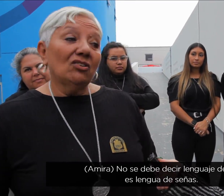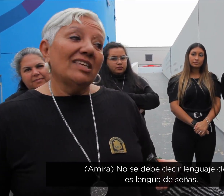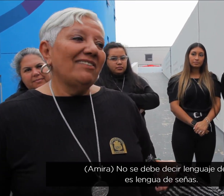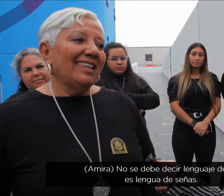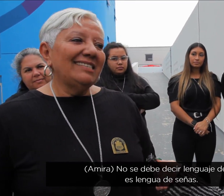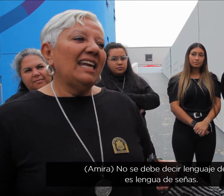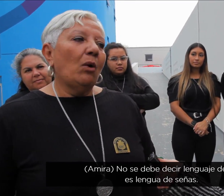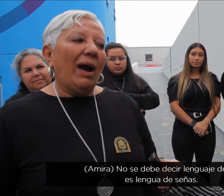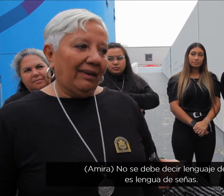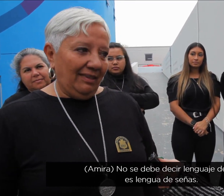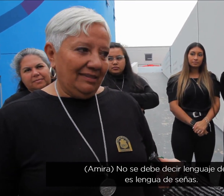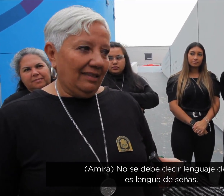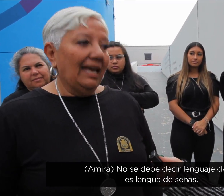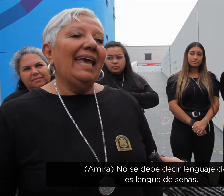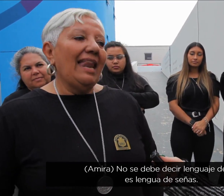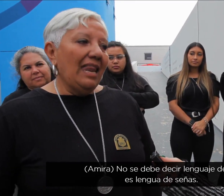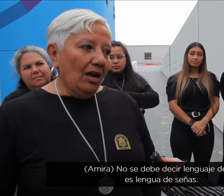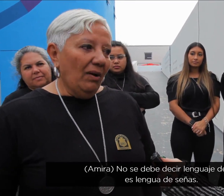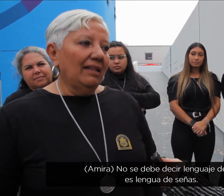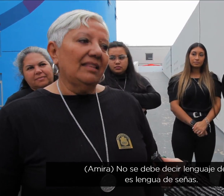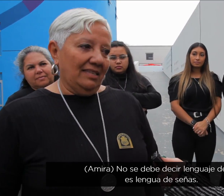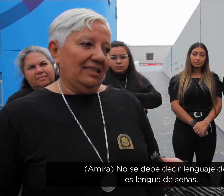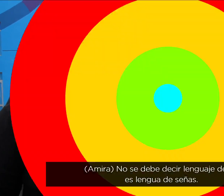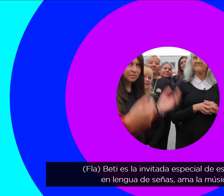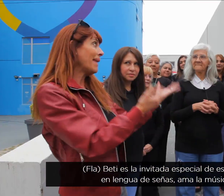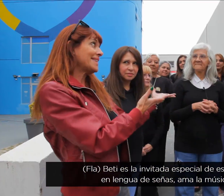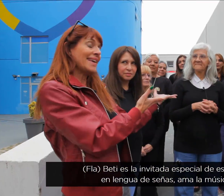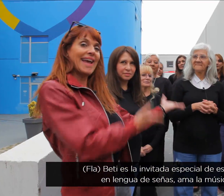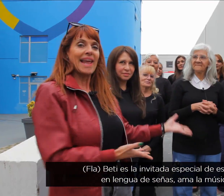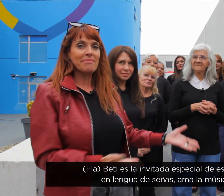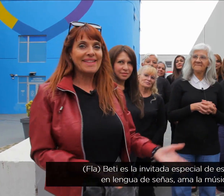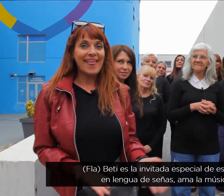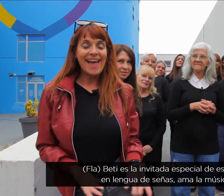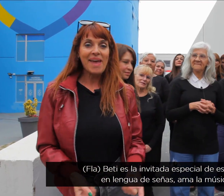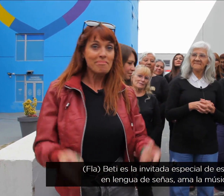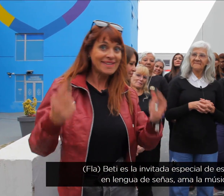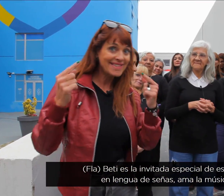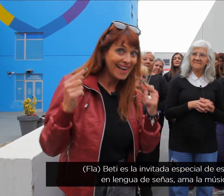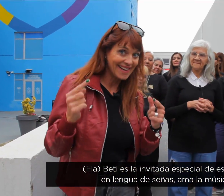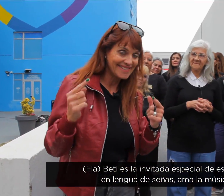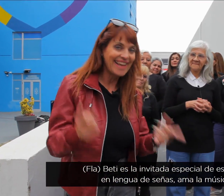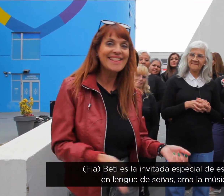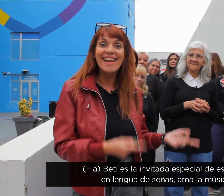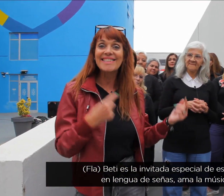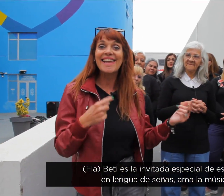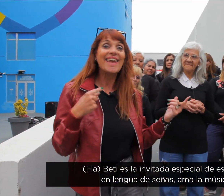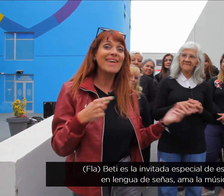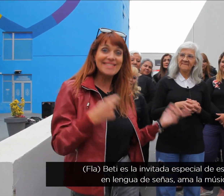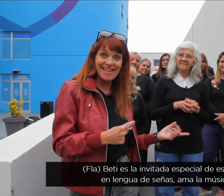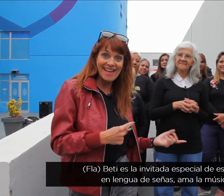No se debe decir lenguaje de señas. Es lengua de señas. Betty es la invitada especial de esta clase en Lengua de Señas.